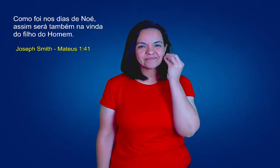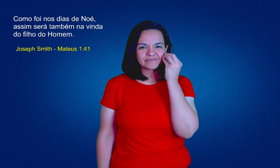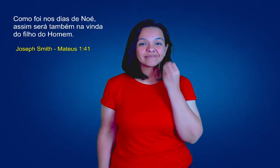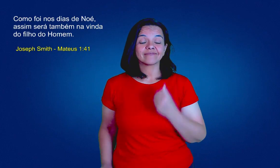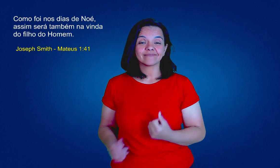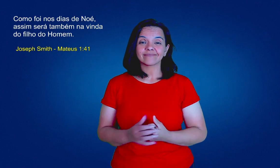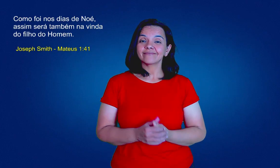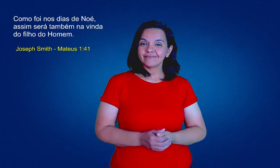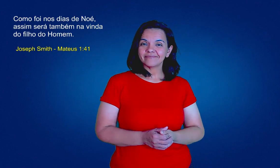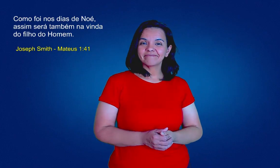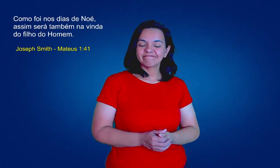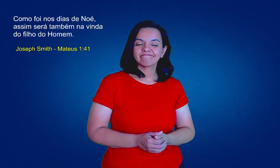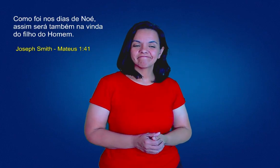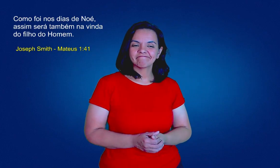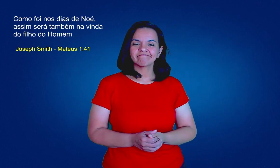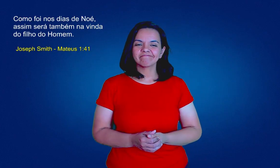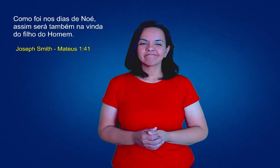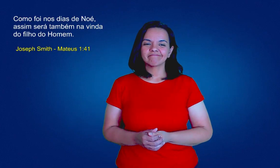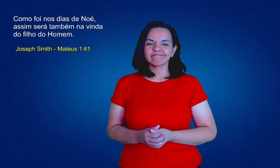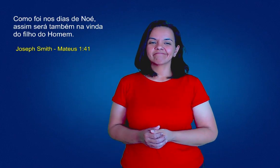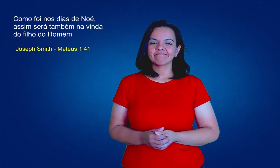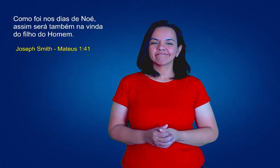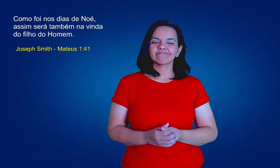Muito boa a experiência da Sara, obrigada.